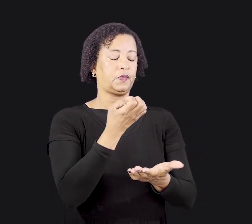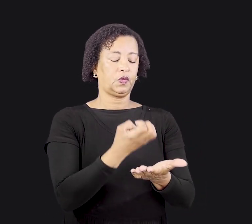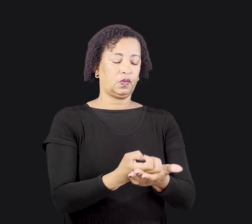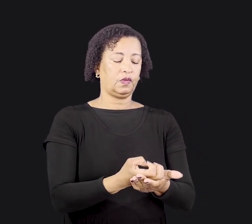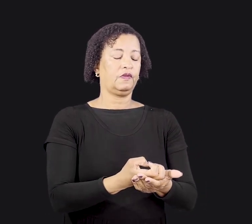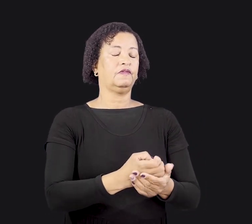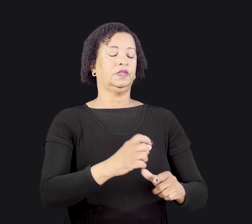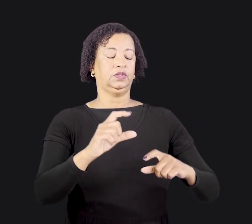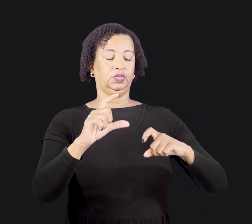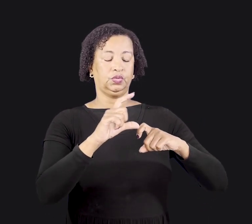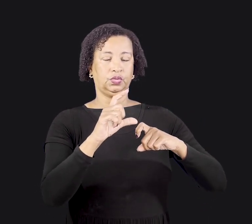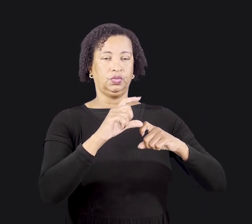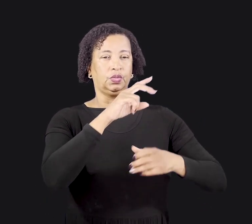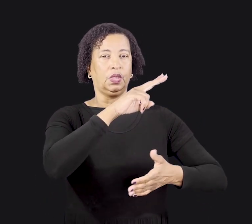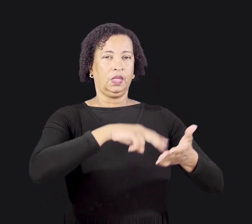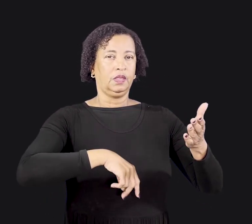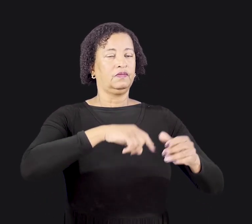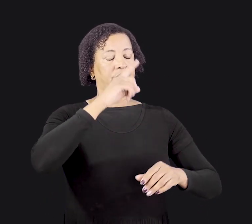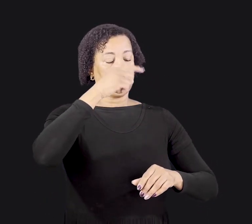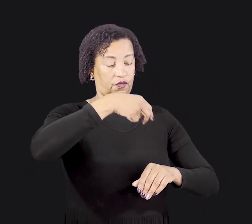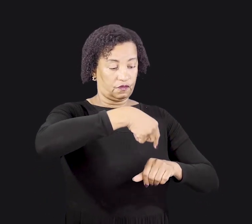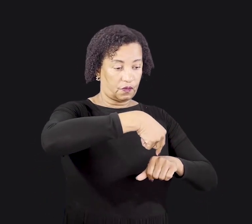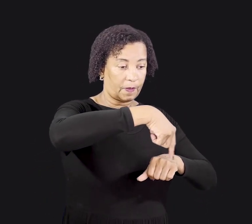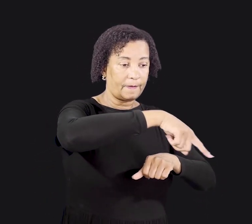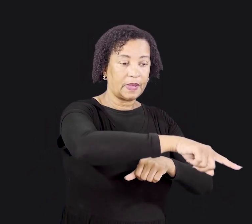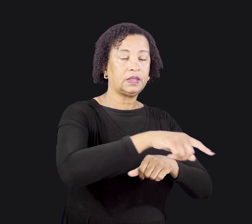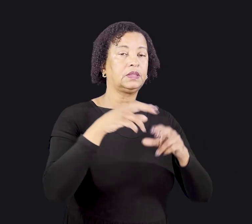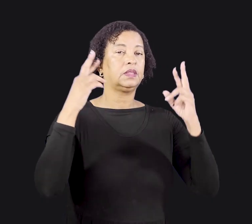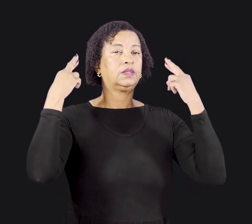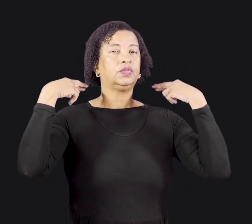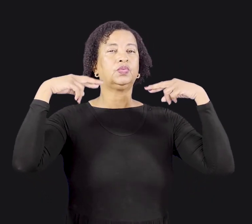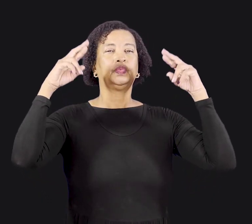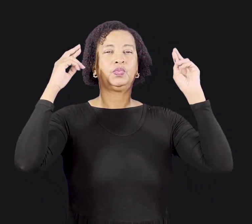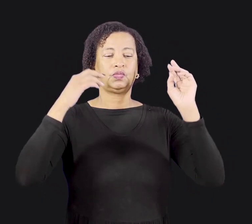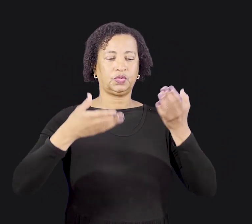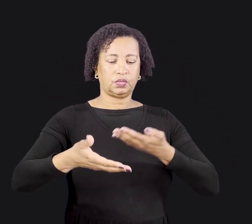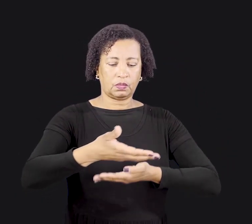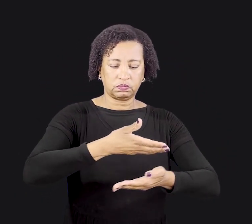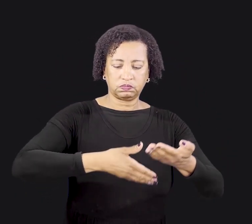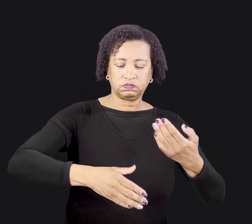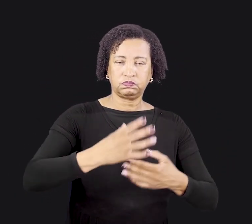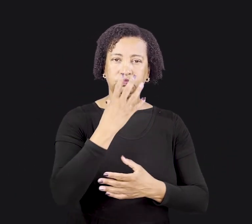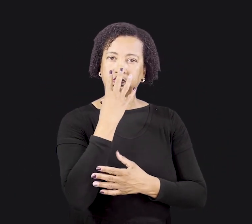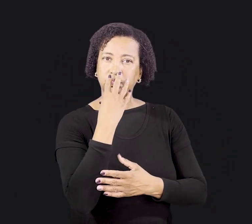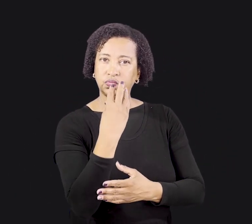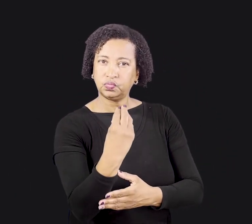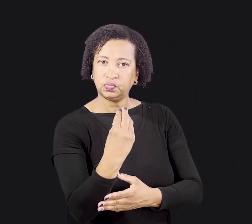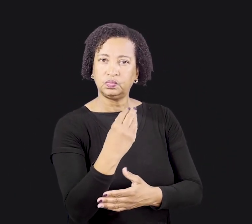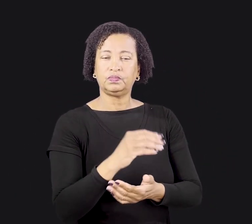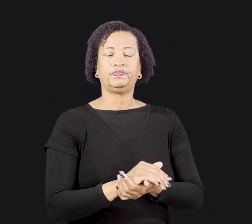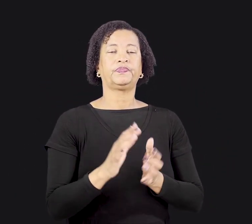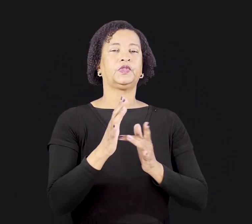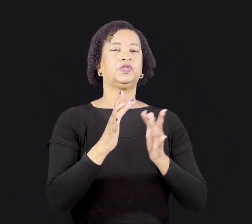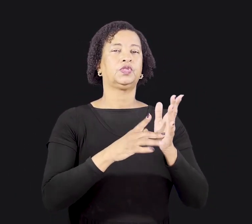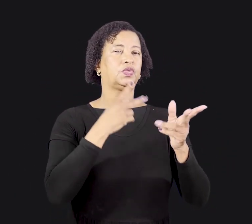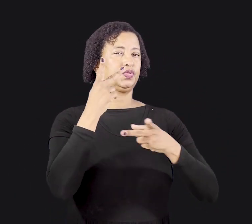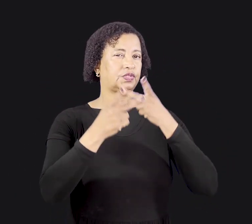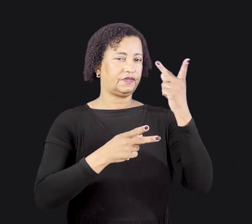Lucas, lemos que eles foram enviados como ovelhas no meio de lobos. Jesus estava dizendo aos apóstolos que quando